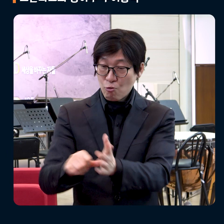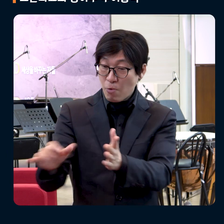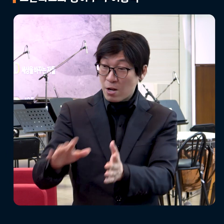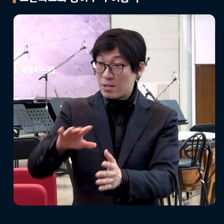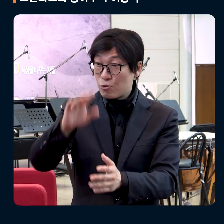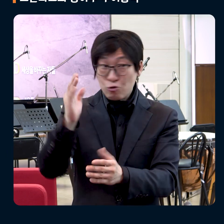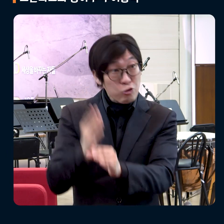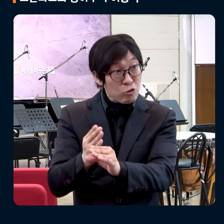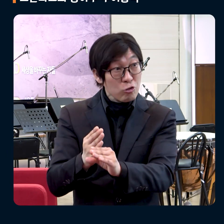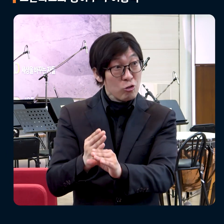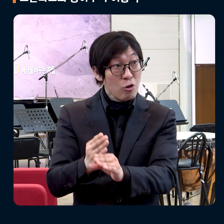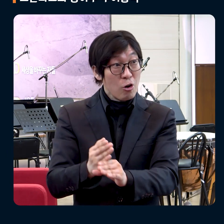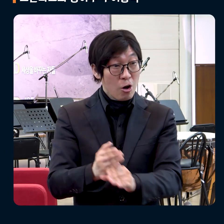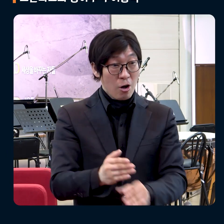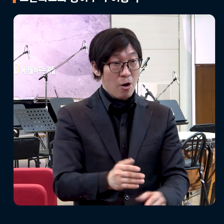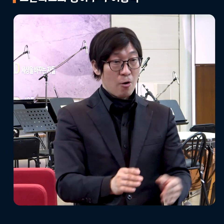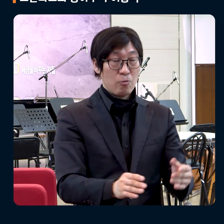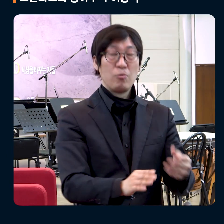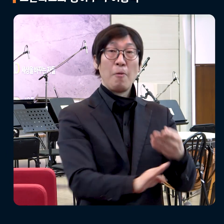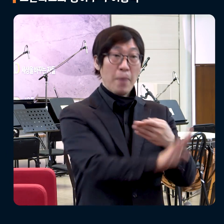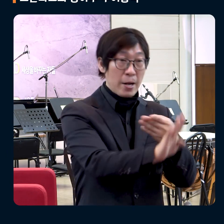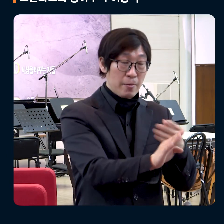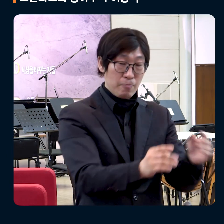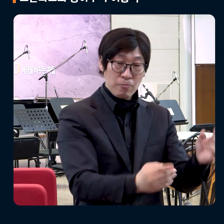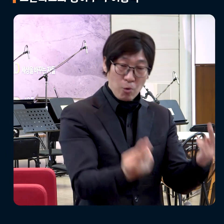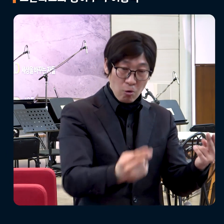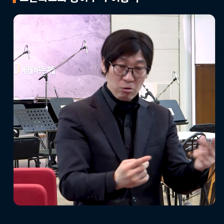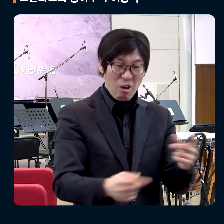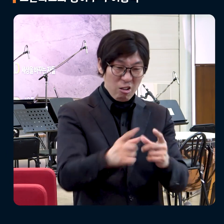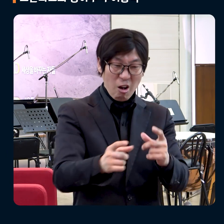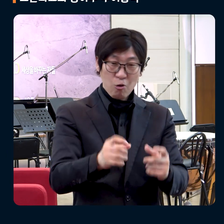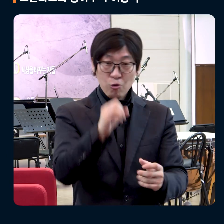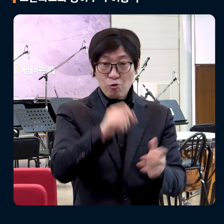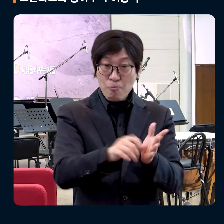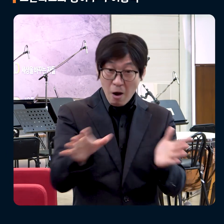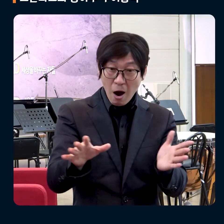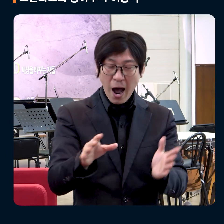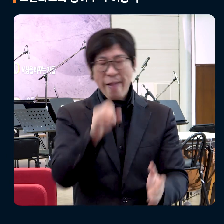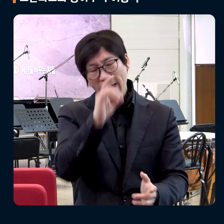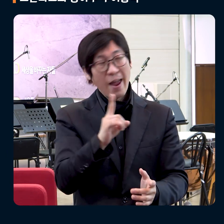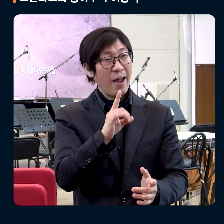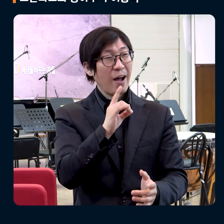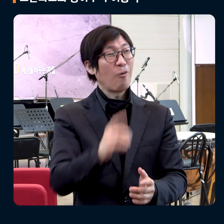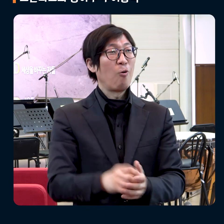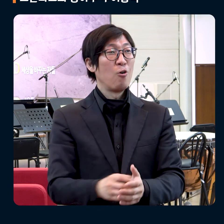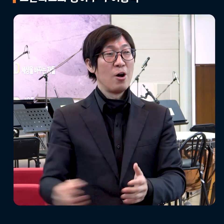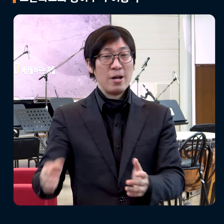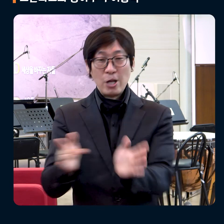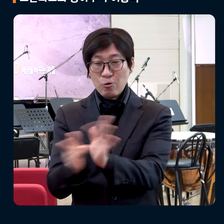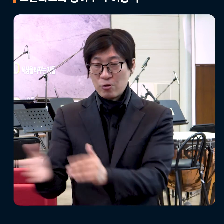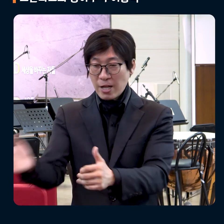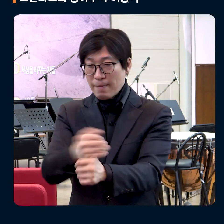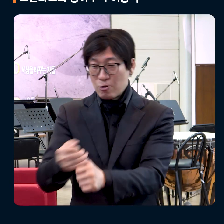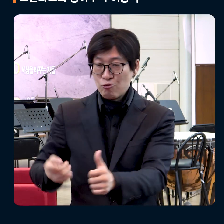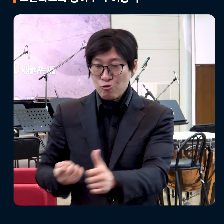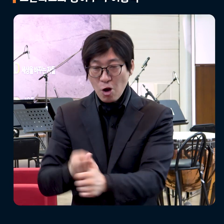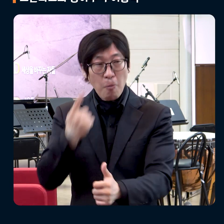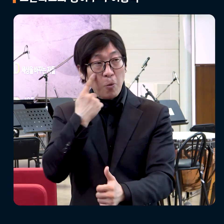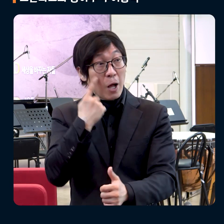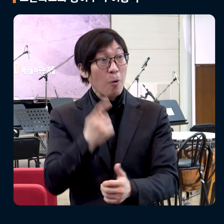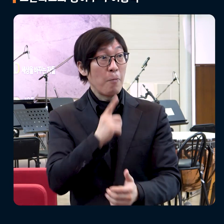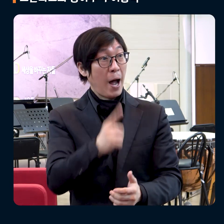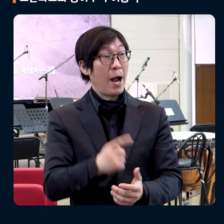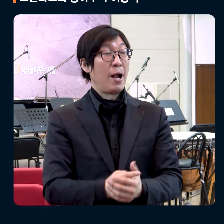더 유명해졌어? 우리보다 더 힘이 있어? 그놈 잡어 죽여야 되겠다, 이런 분위기였습니다.